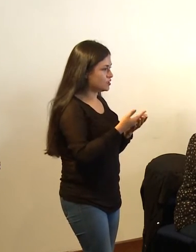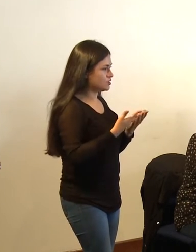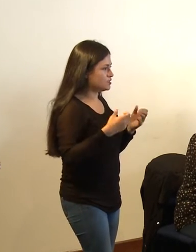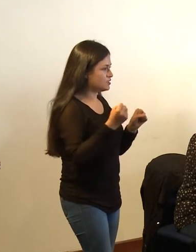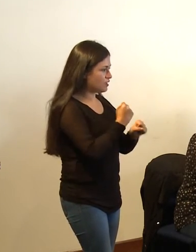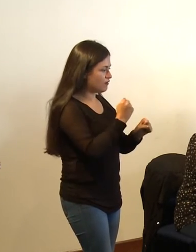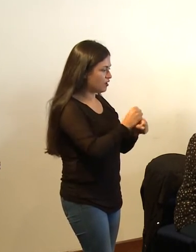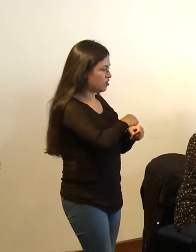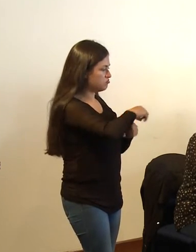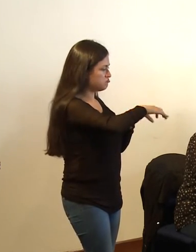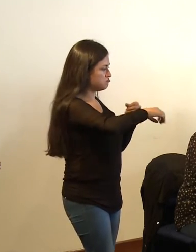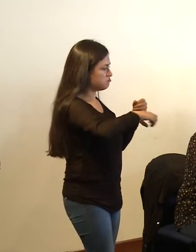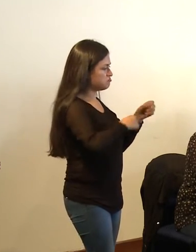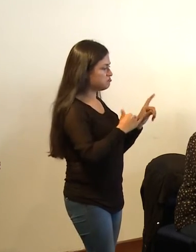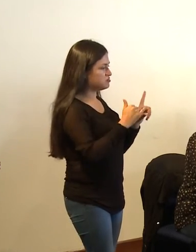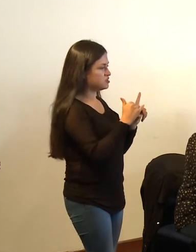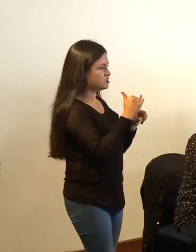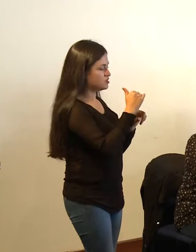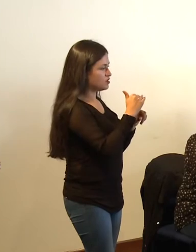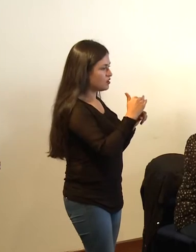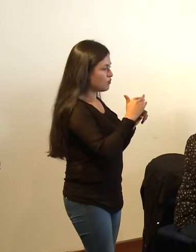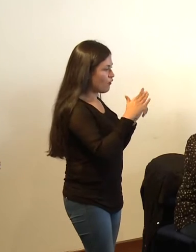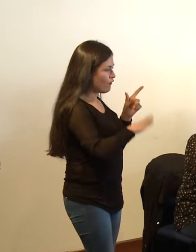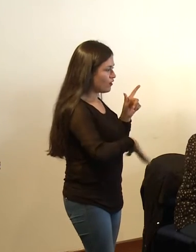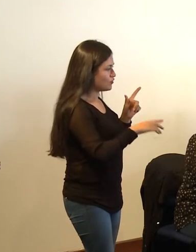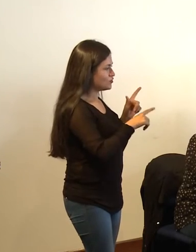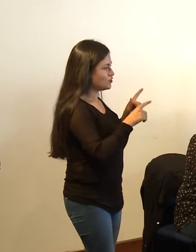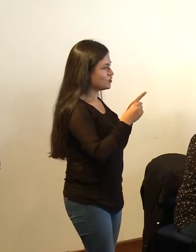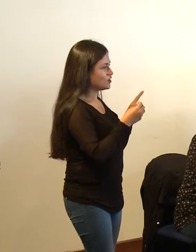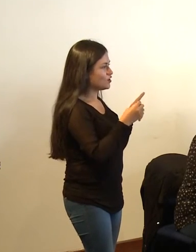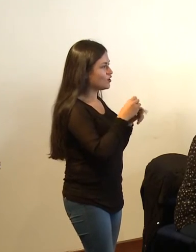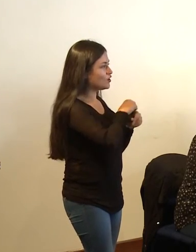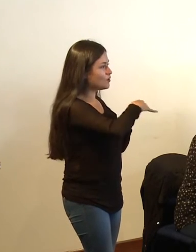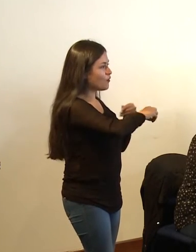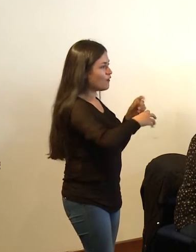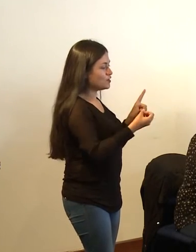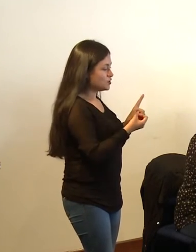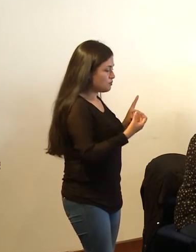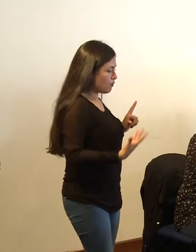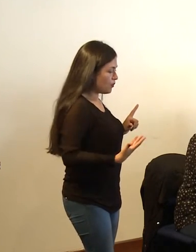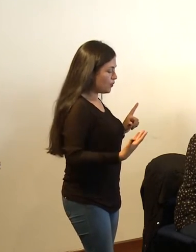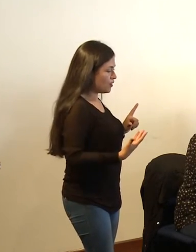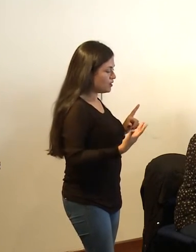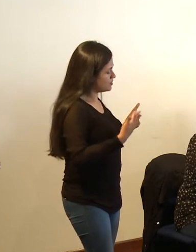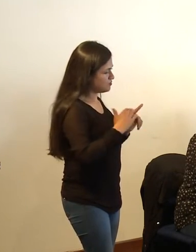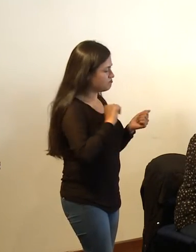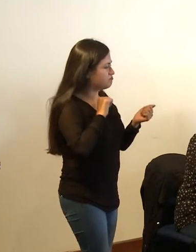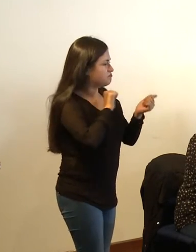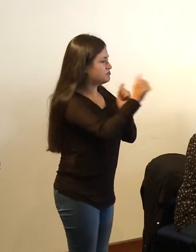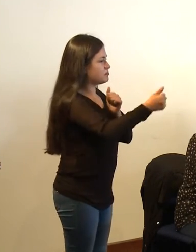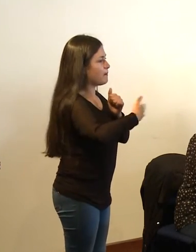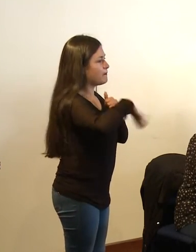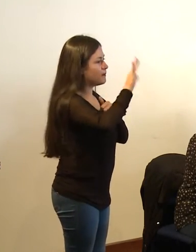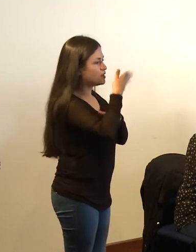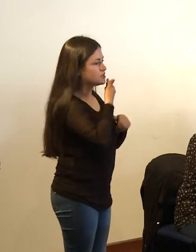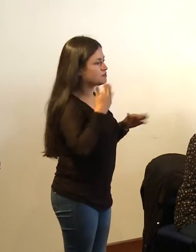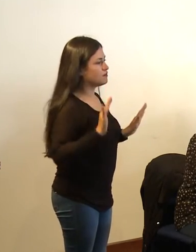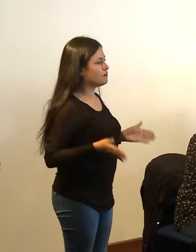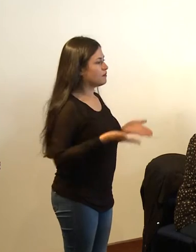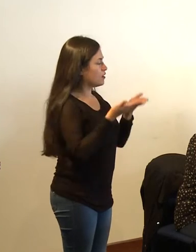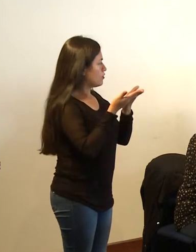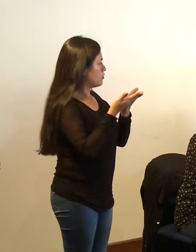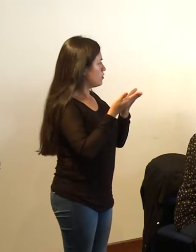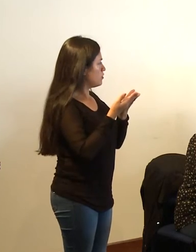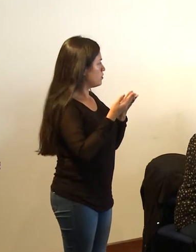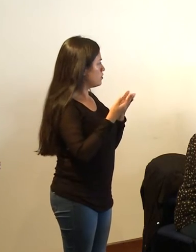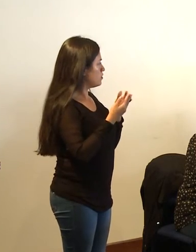con poblaciones o sectores, o sea, hablando de sectores populares como poblaciones, y un poco como decía, bueno, Alfonso